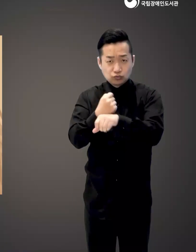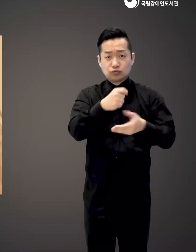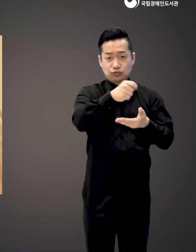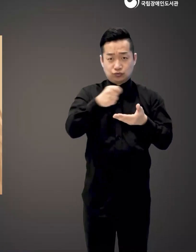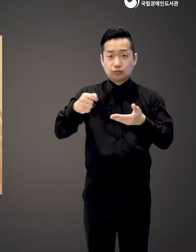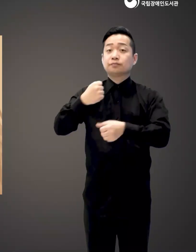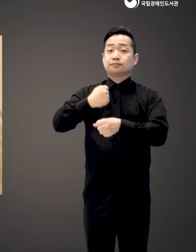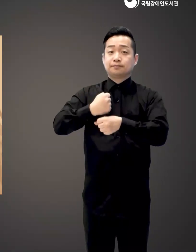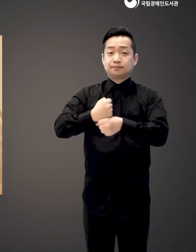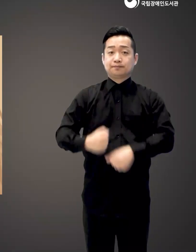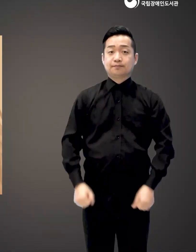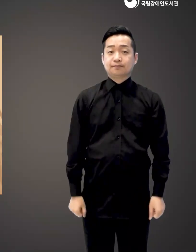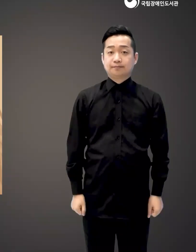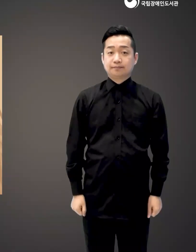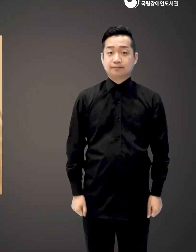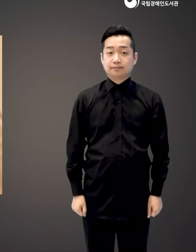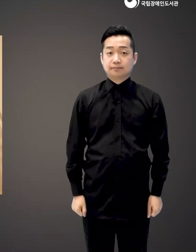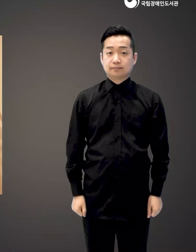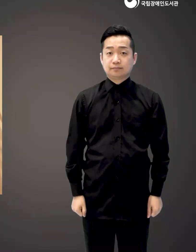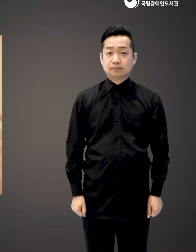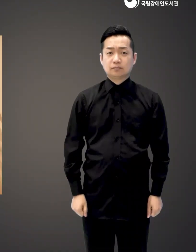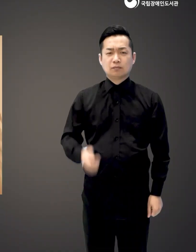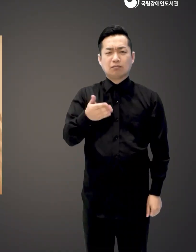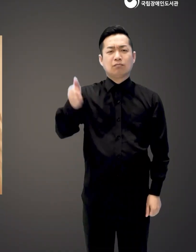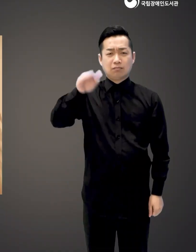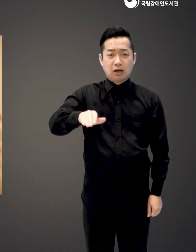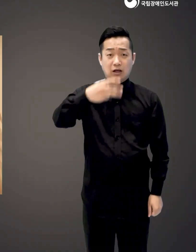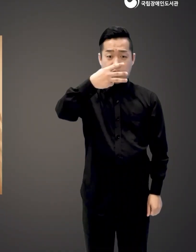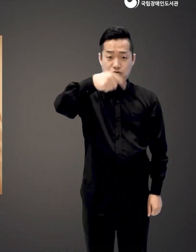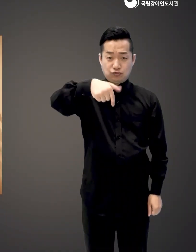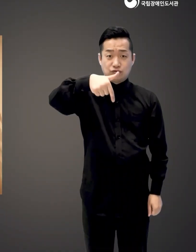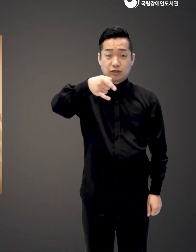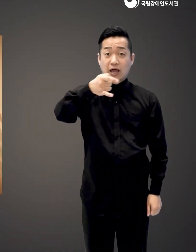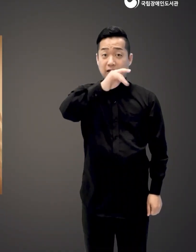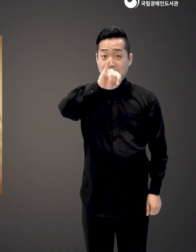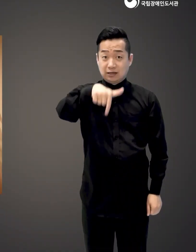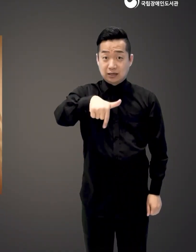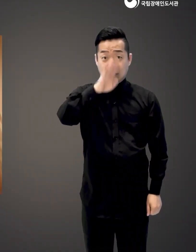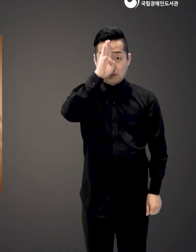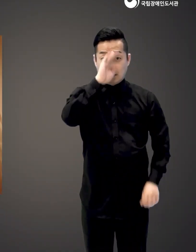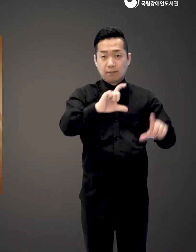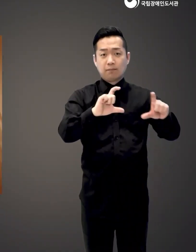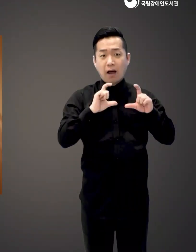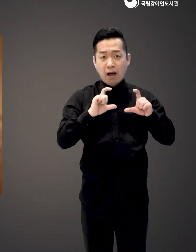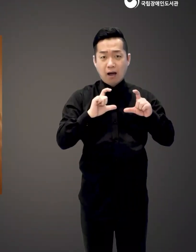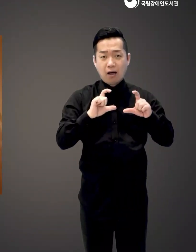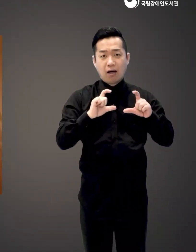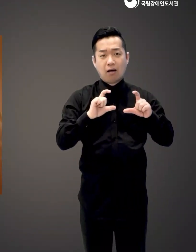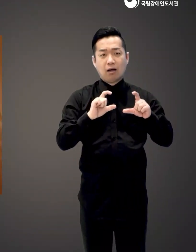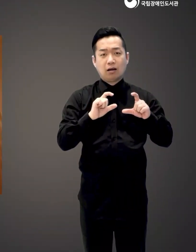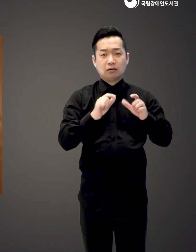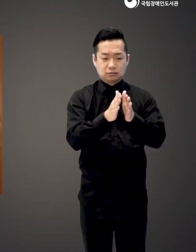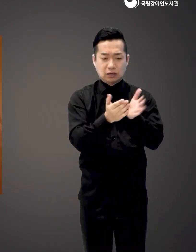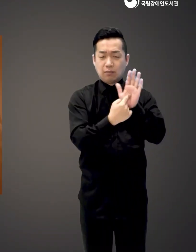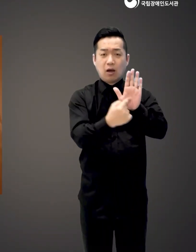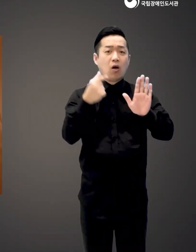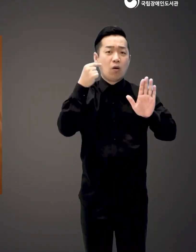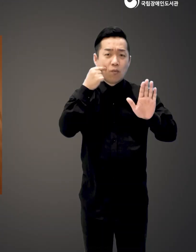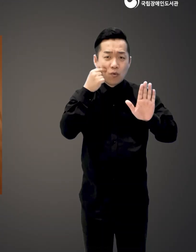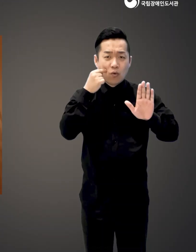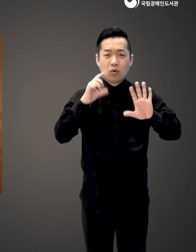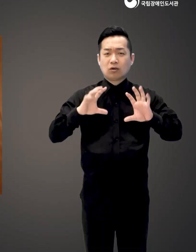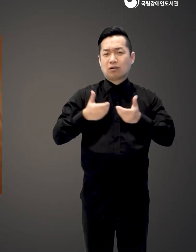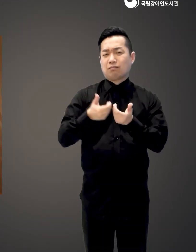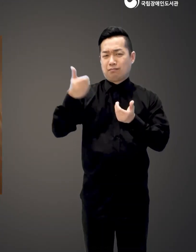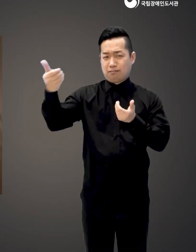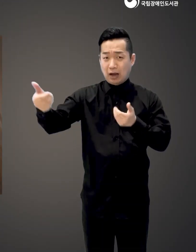진행하며 원고를 집필했습니다. 하지만 루게릭병을 진단받고 투병 중에 책을 발표하지 못한 채 세상을